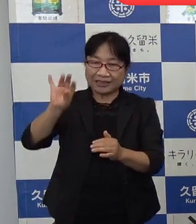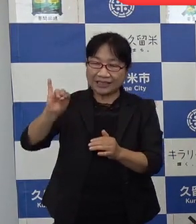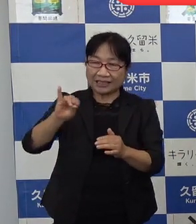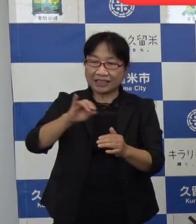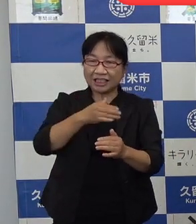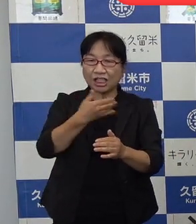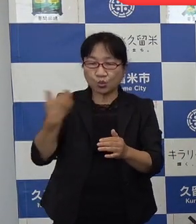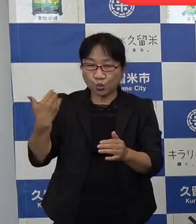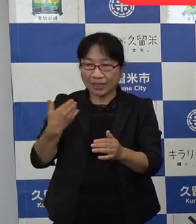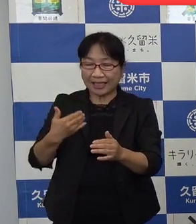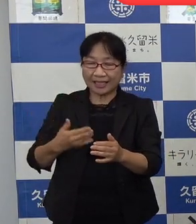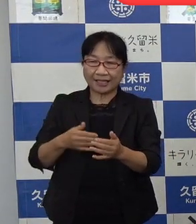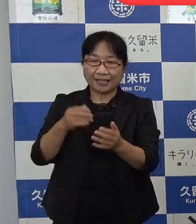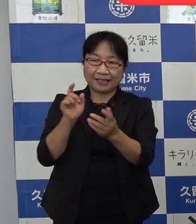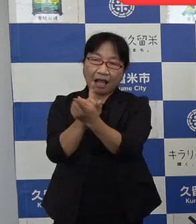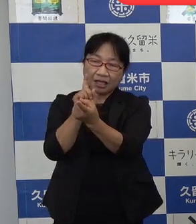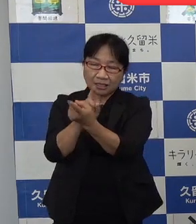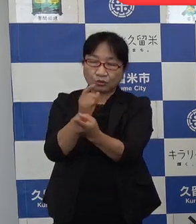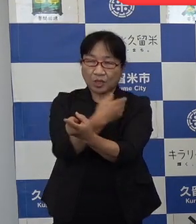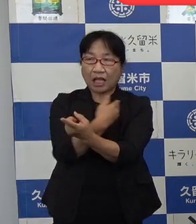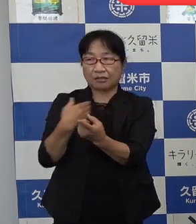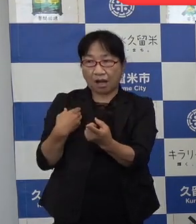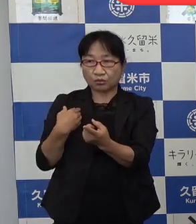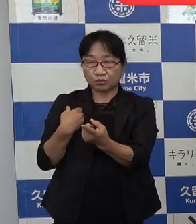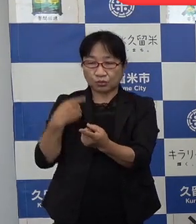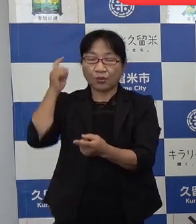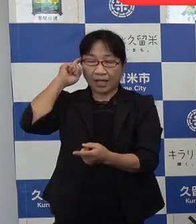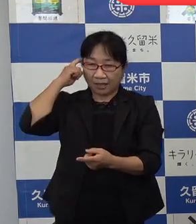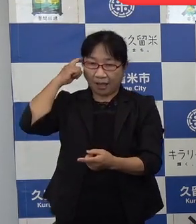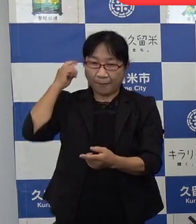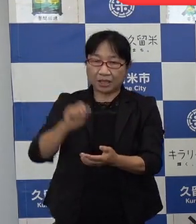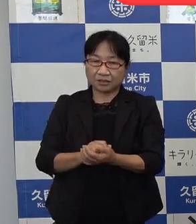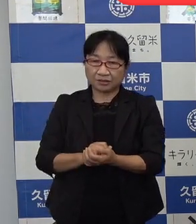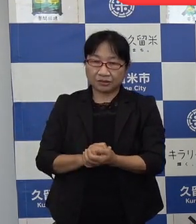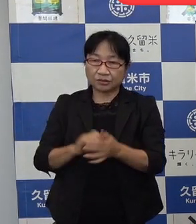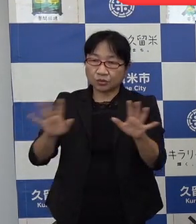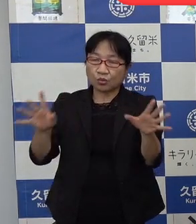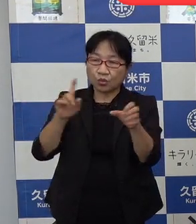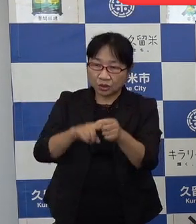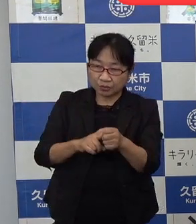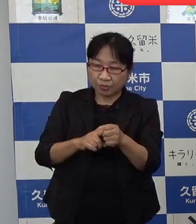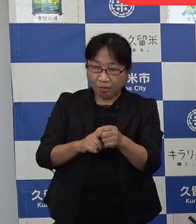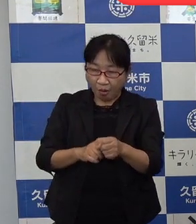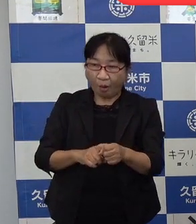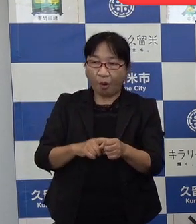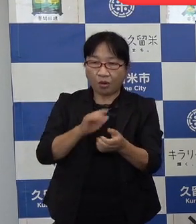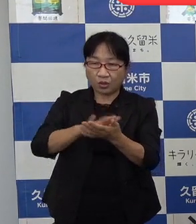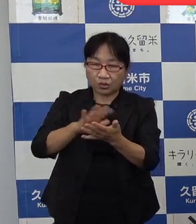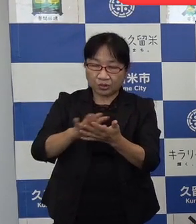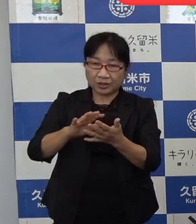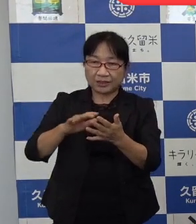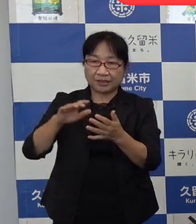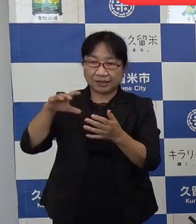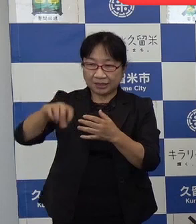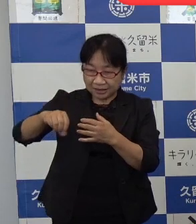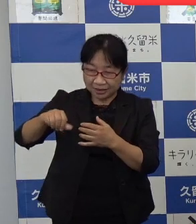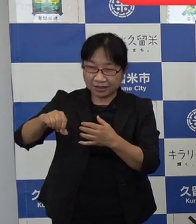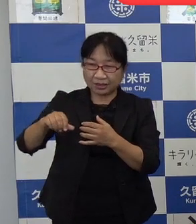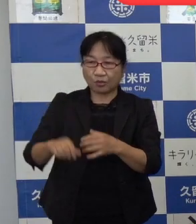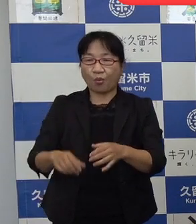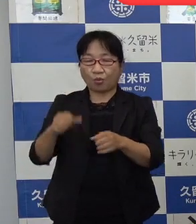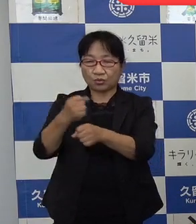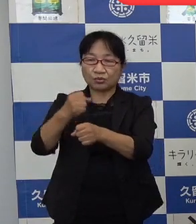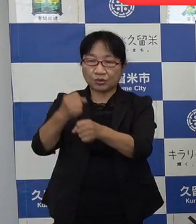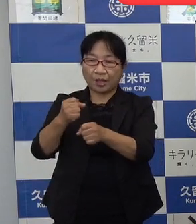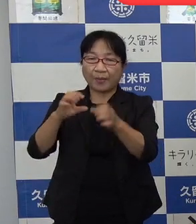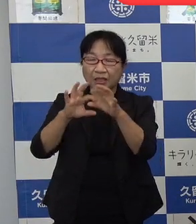だと考えております。そしてまた今年も数箇所、貯留地を作っておりますので、このまま水害がな